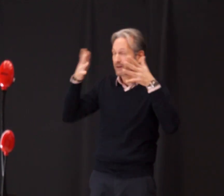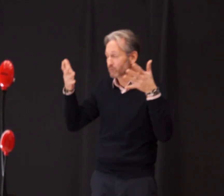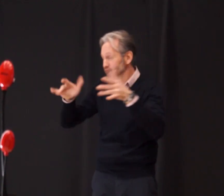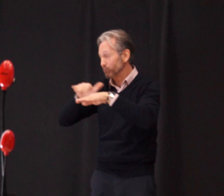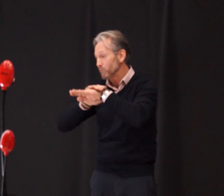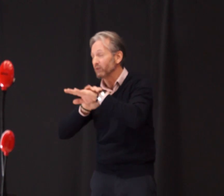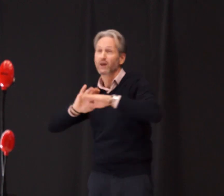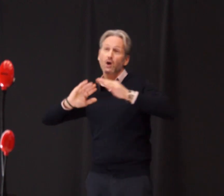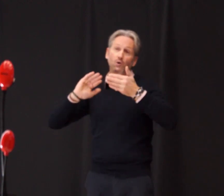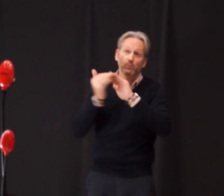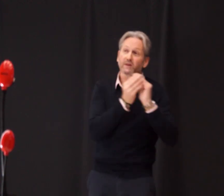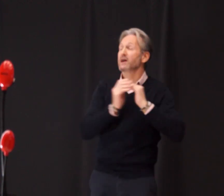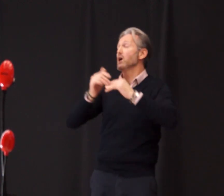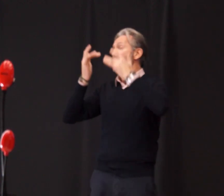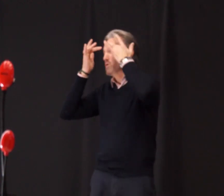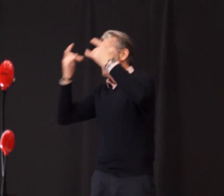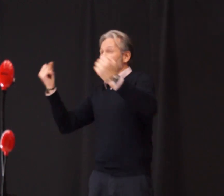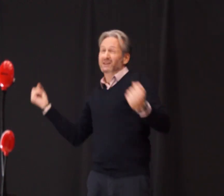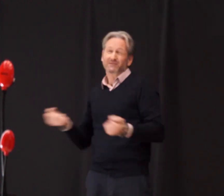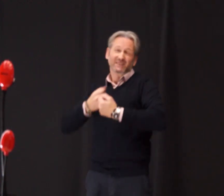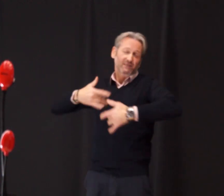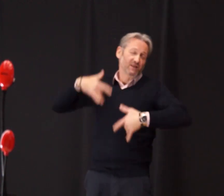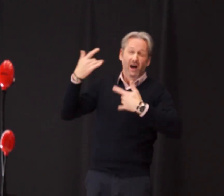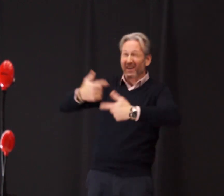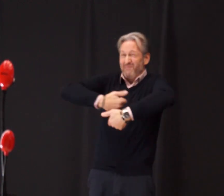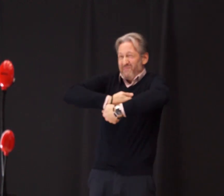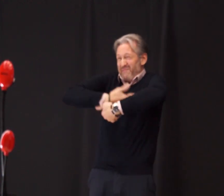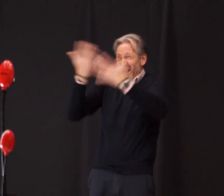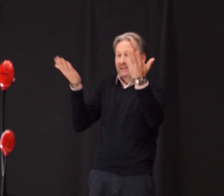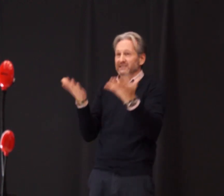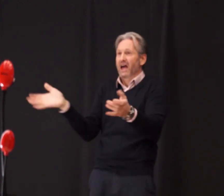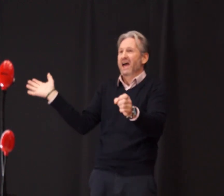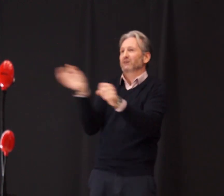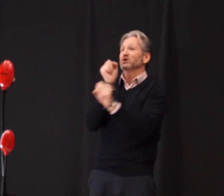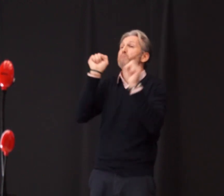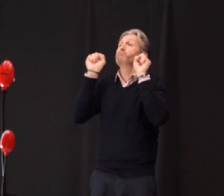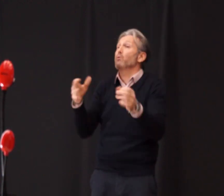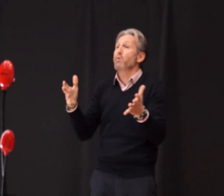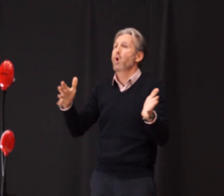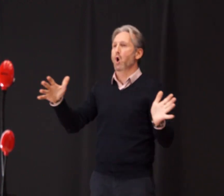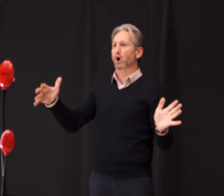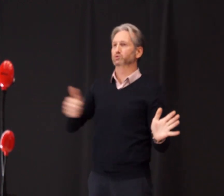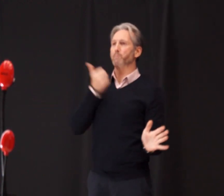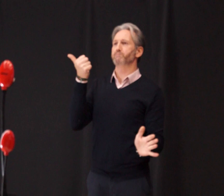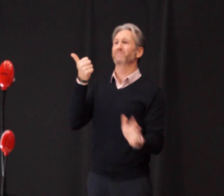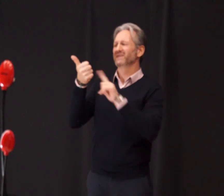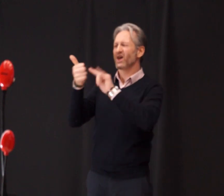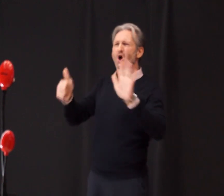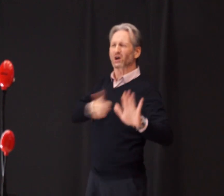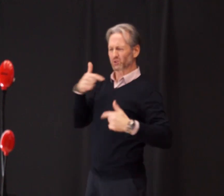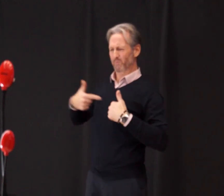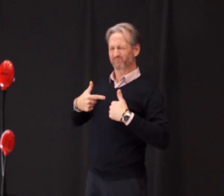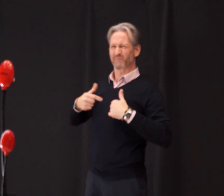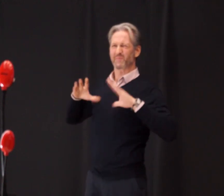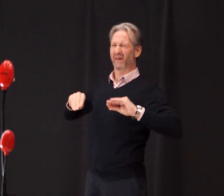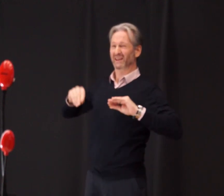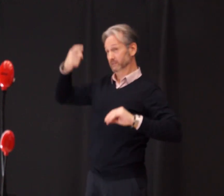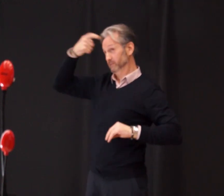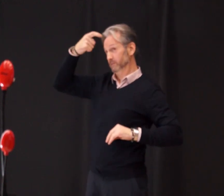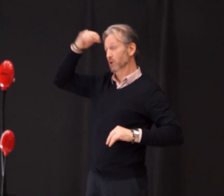que les enfants utilisent, soit une langue des signes la plus élaborée possible, et qu'elle aborde plein de domaines. Et on parle d'autonomie. Mais le signe